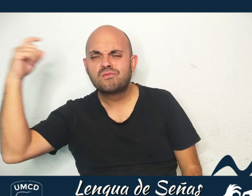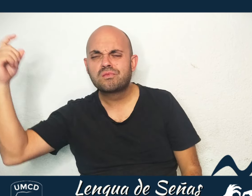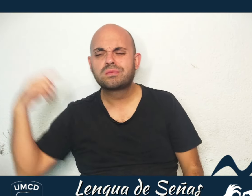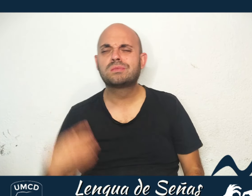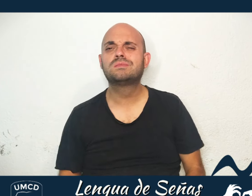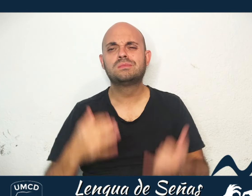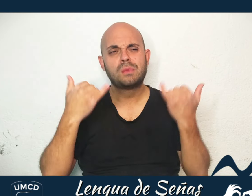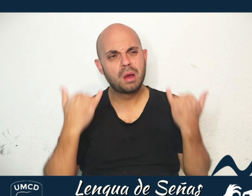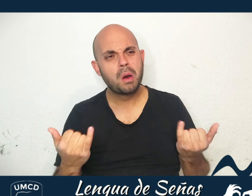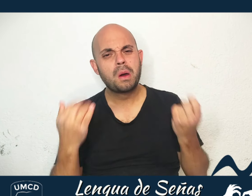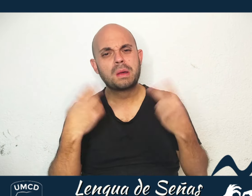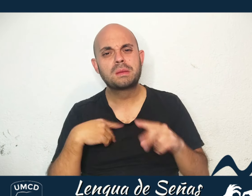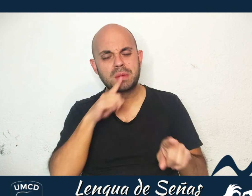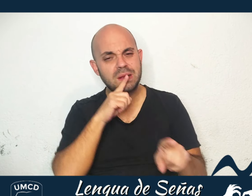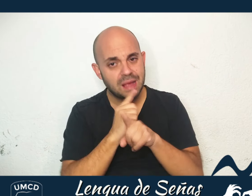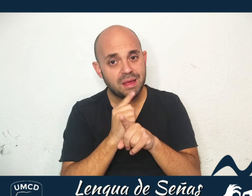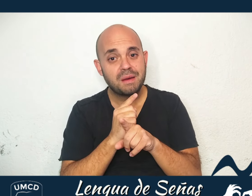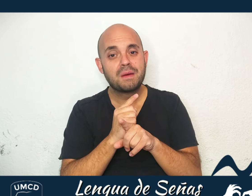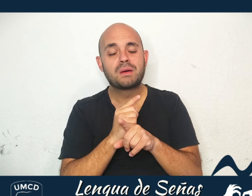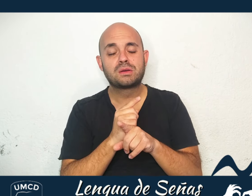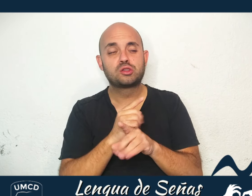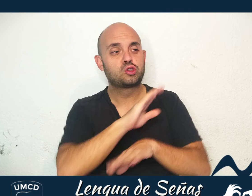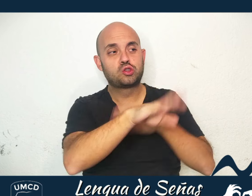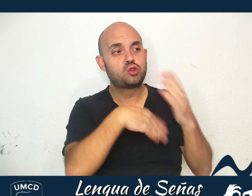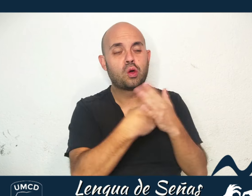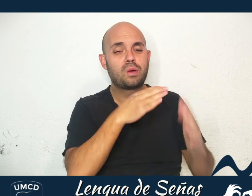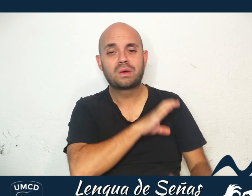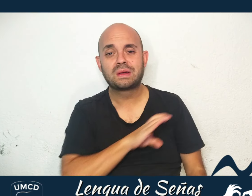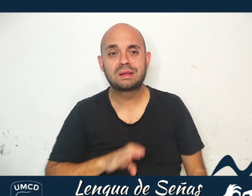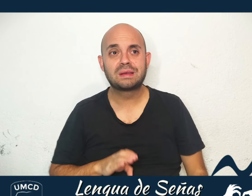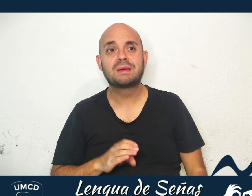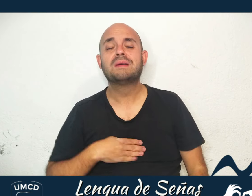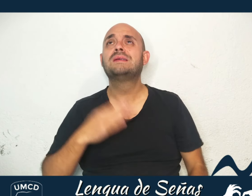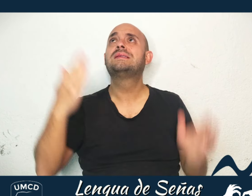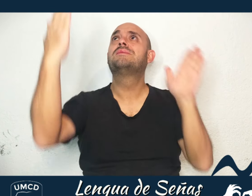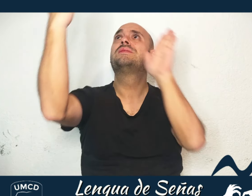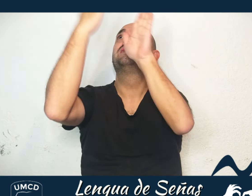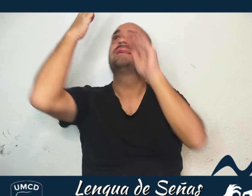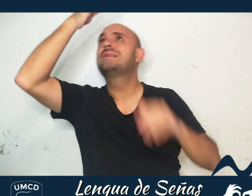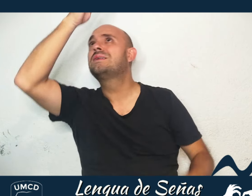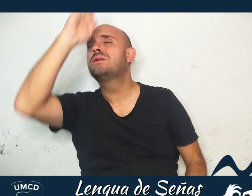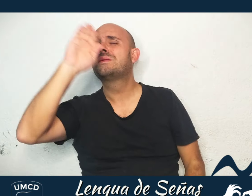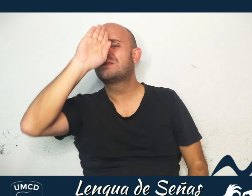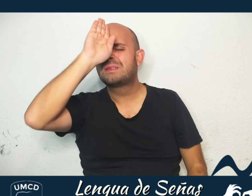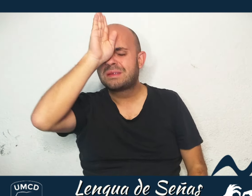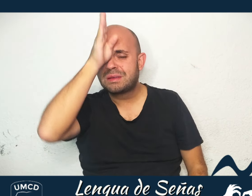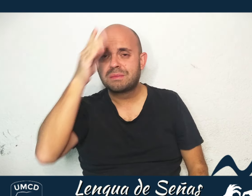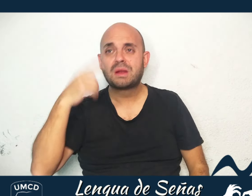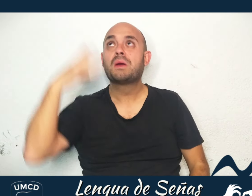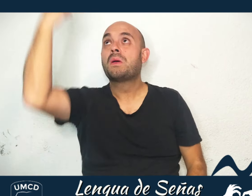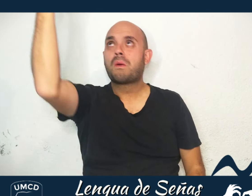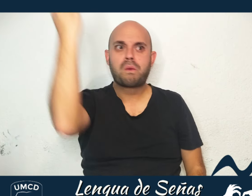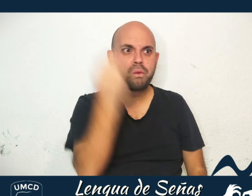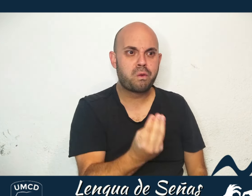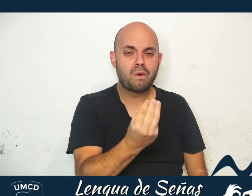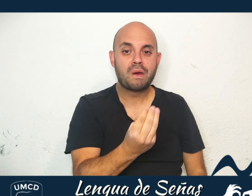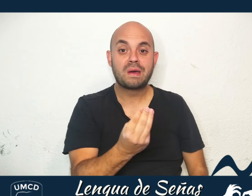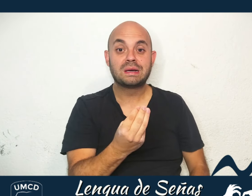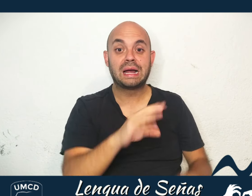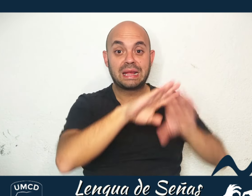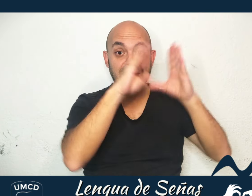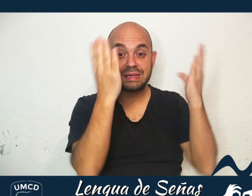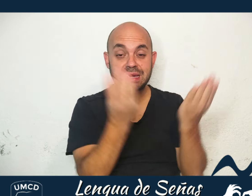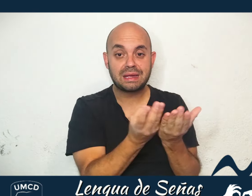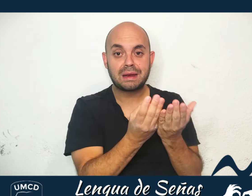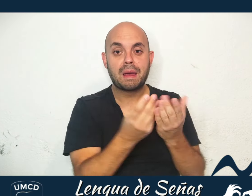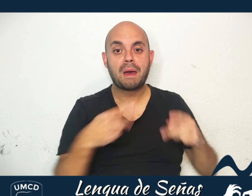en visión nada más, pero ahí estaremos nosotros y volveremos con el Señor cuando Él venga en su reino,